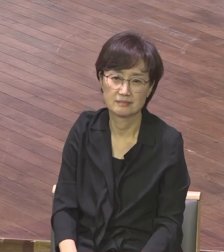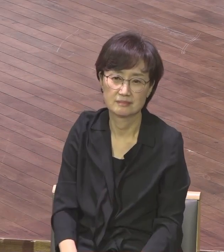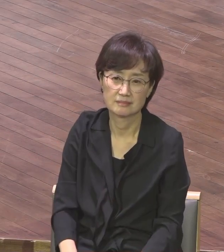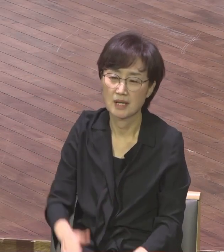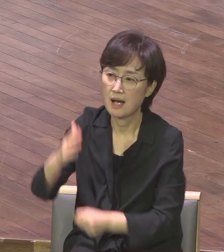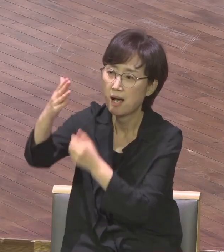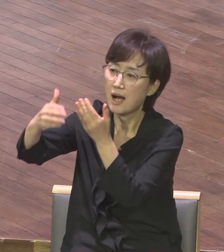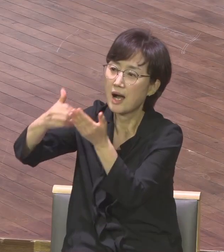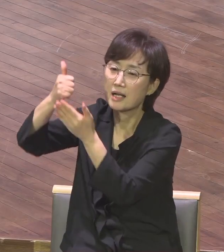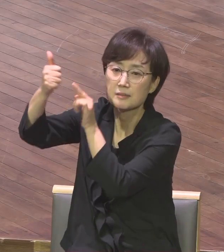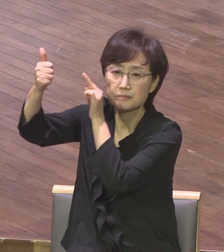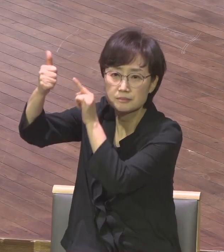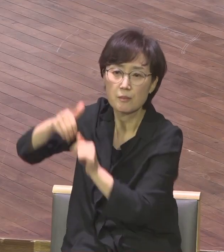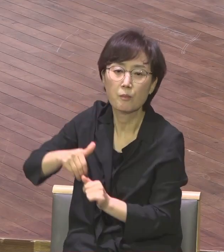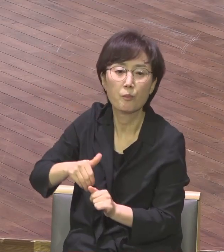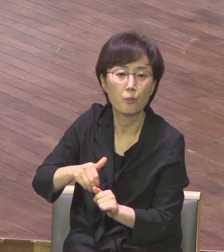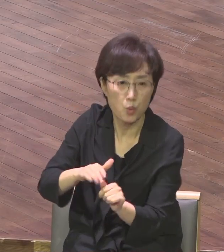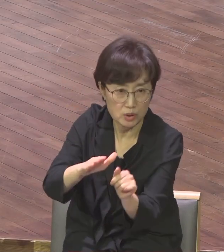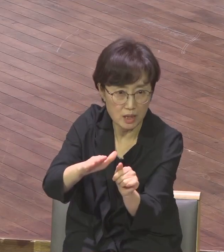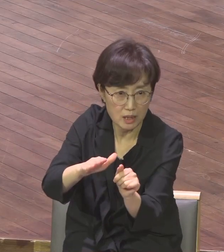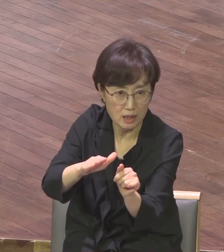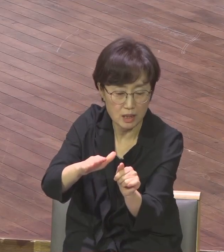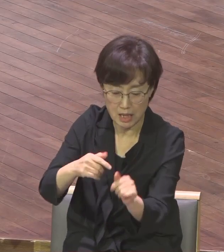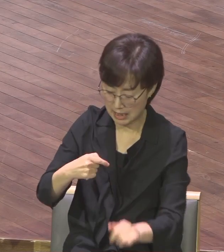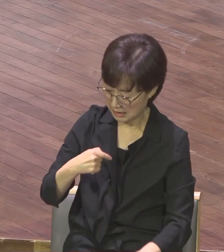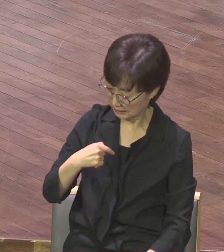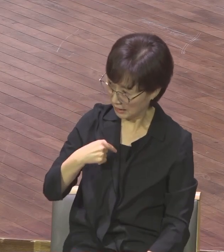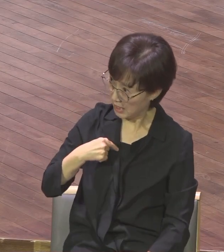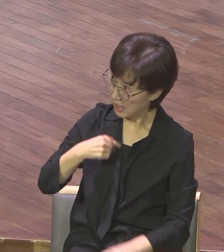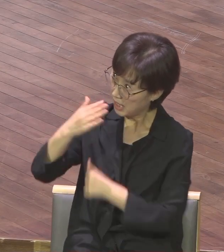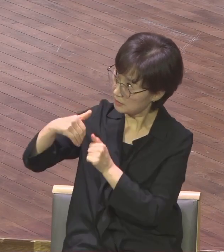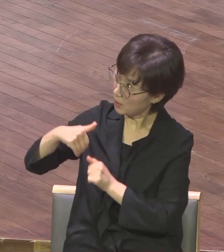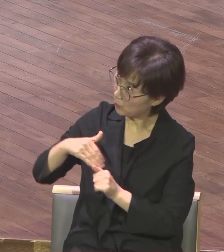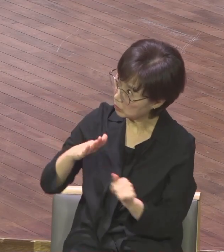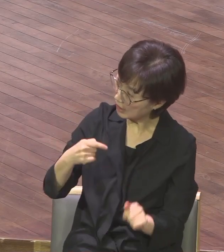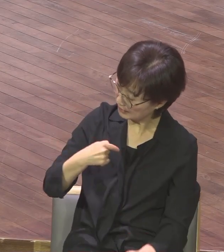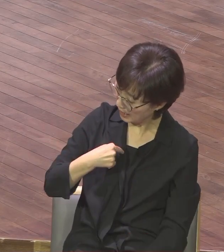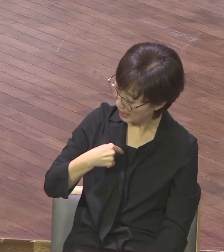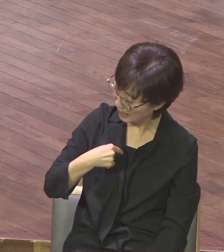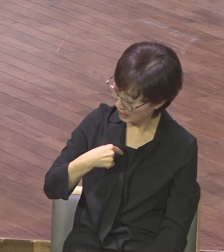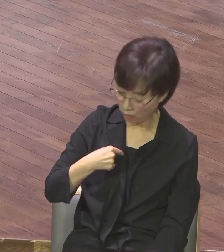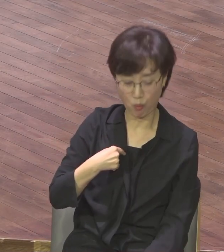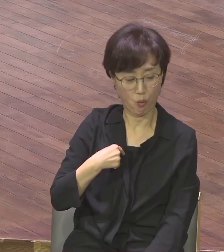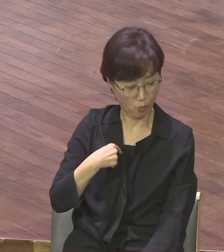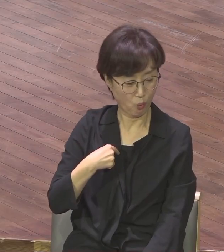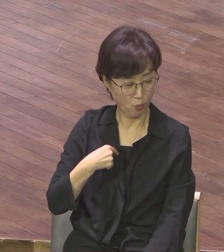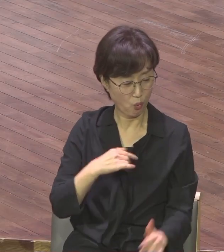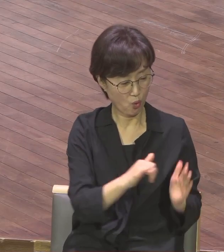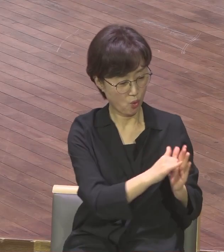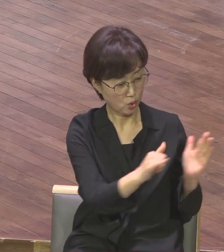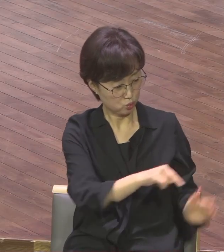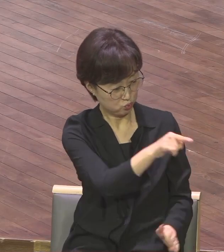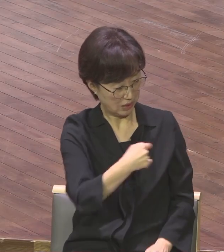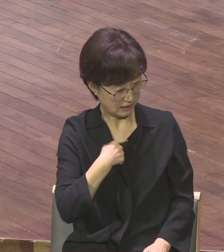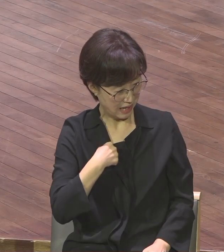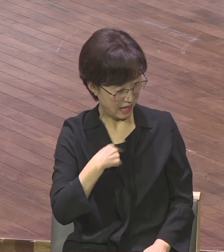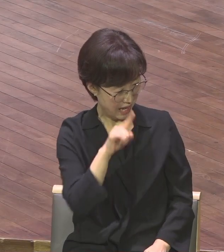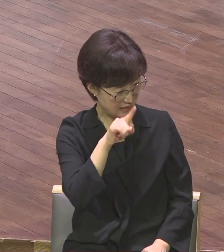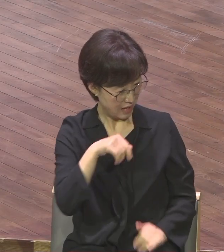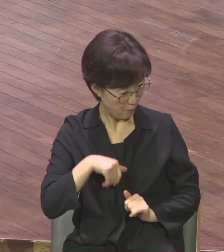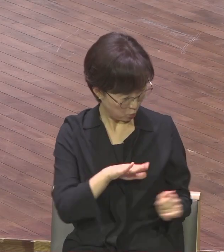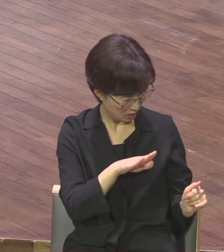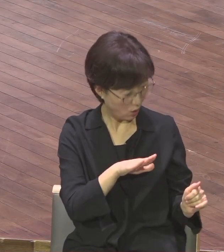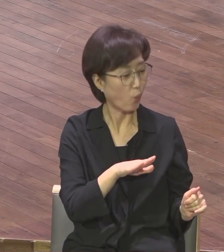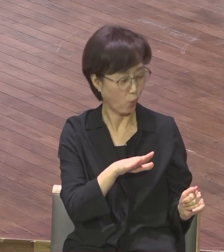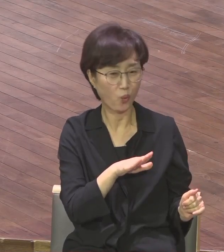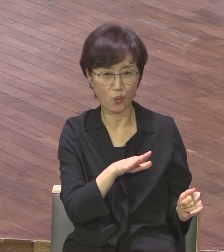보내심을 받은 자, 하나님이 나를 김씨, 박씨, 이씨 그 집안에서 하나님이 나를 이 세상에